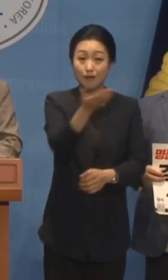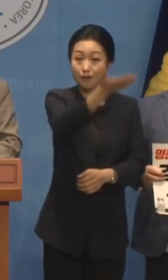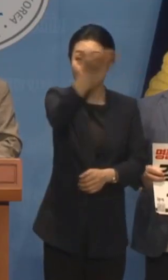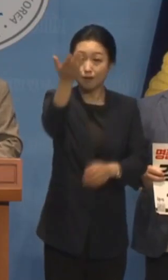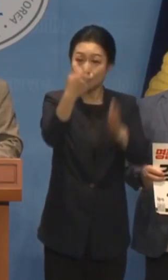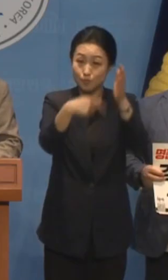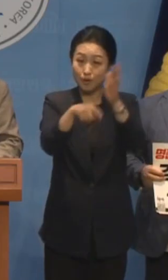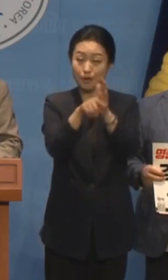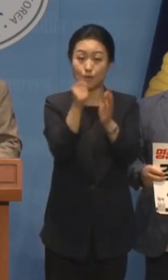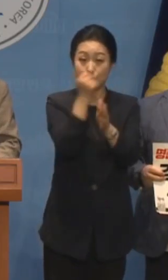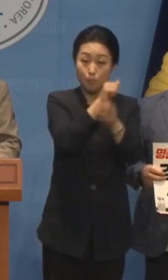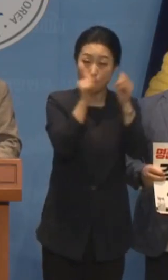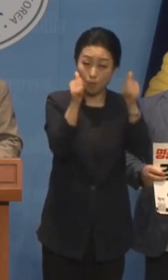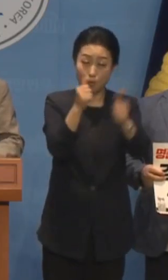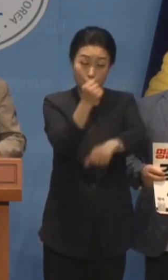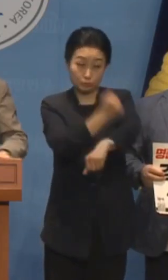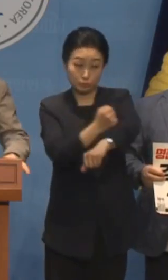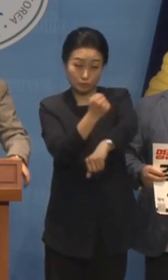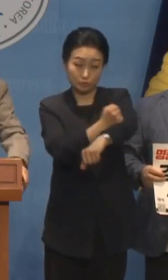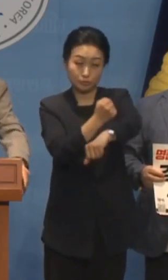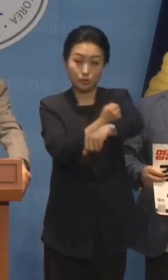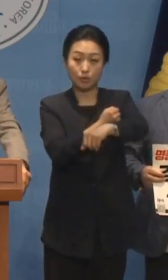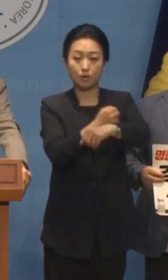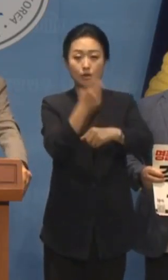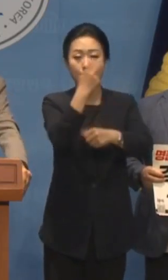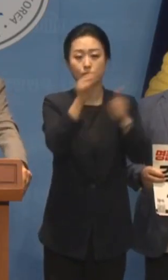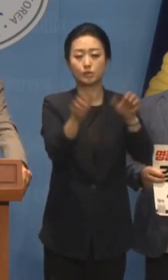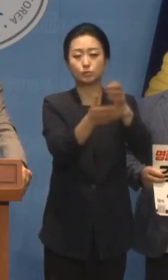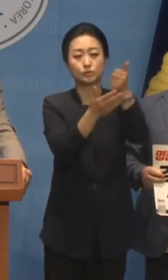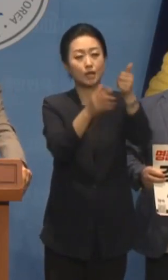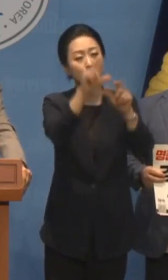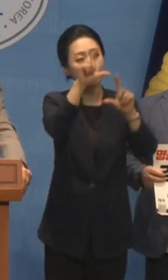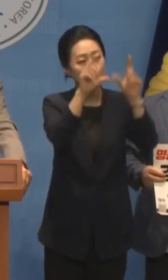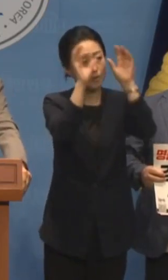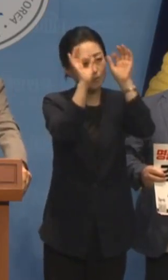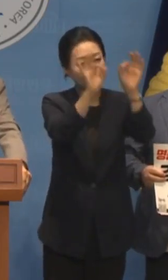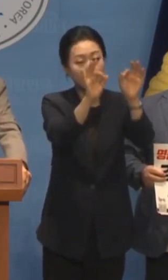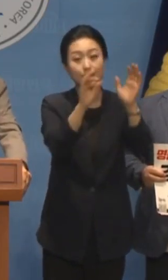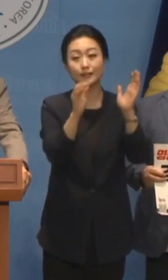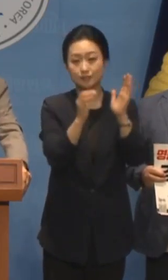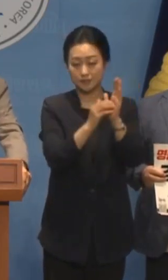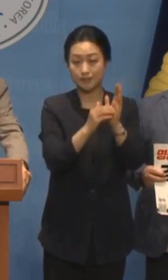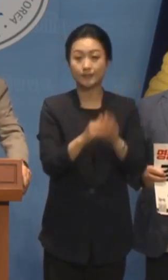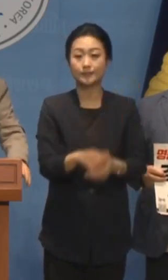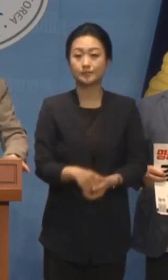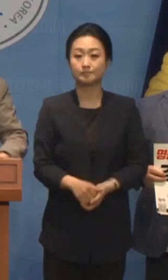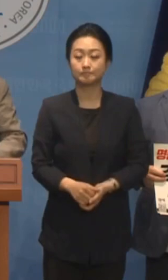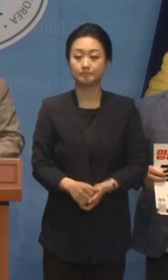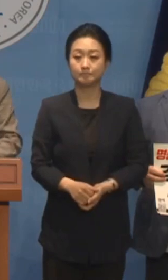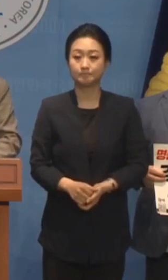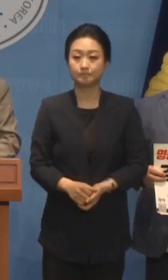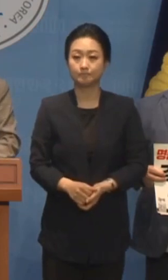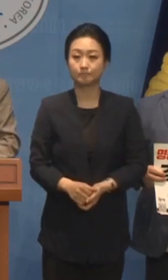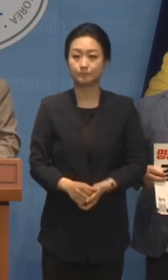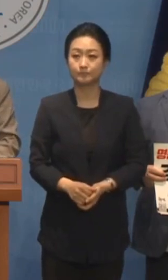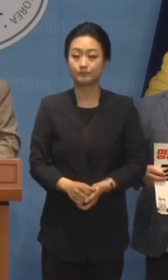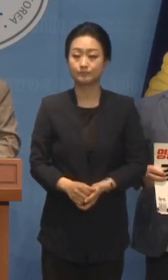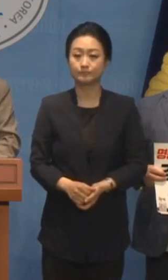그들을 변호하기에 급급한 모습을 지금 보여주고 있다고 판단할 수밖에